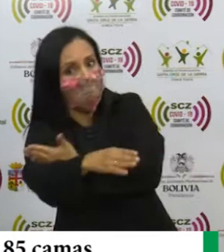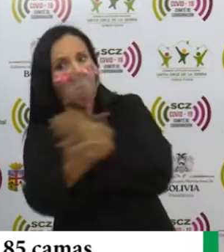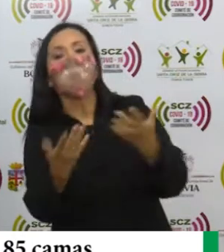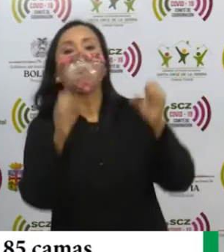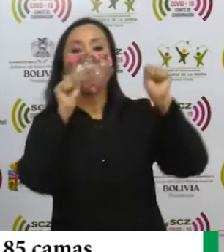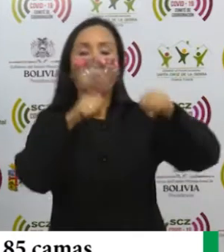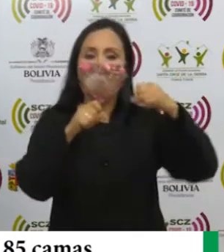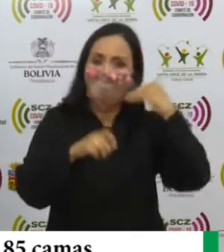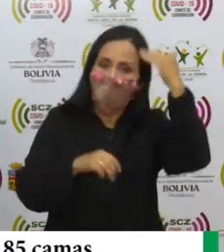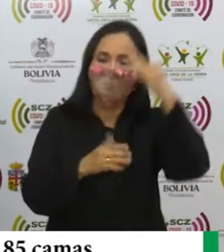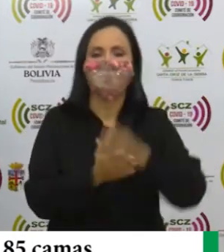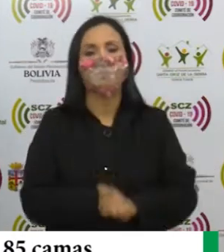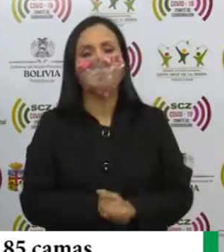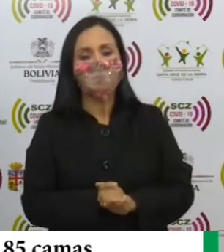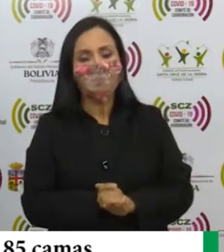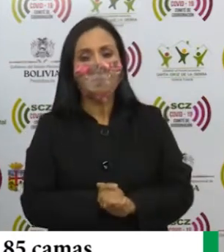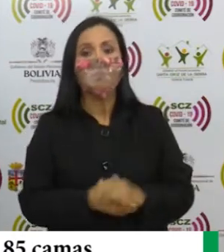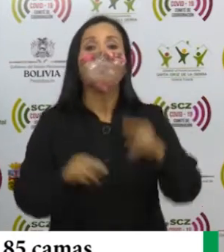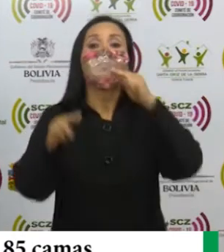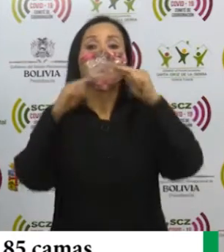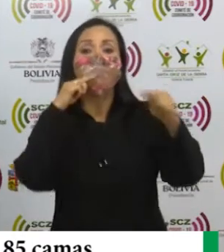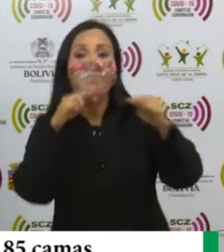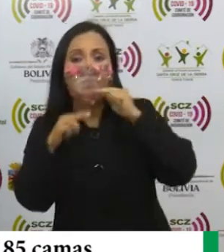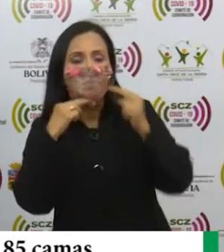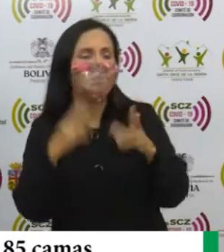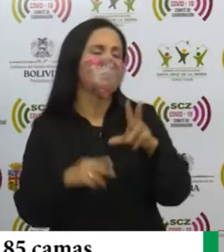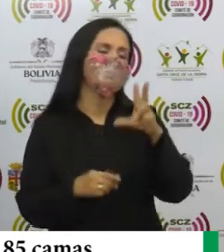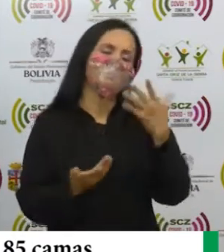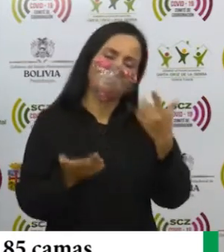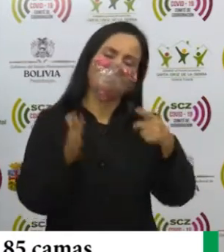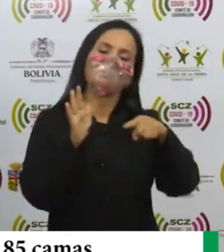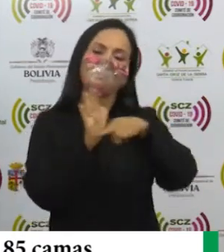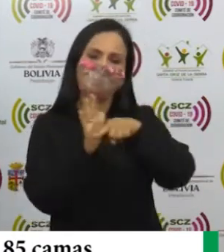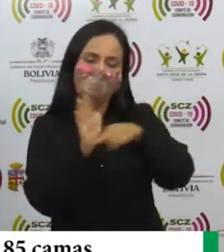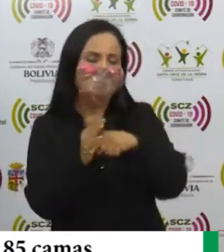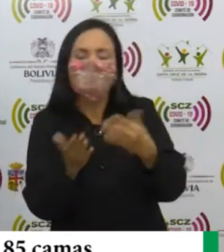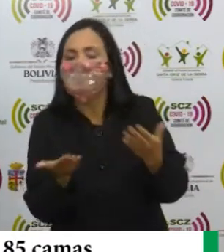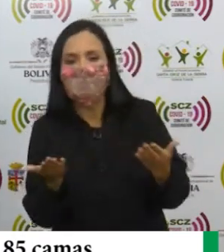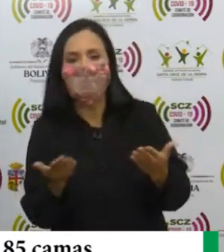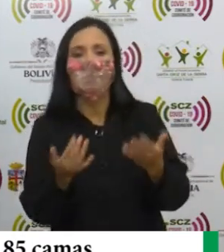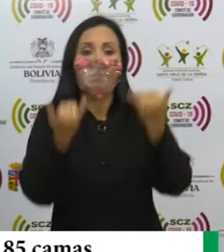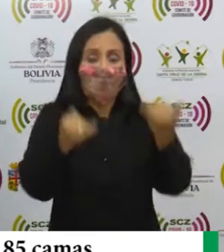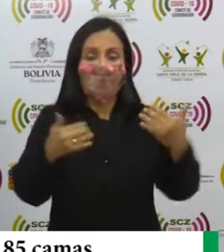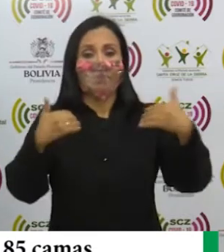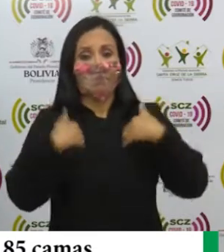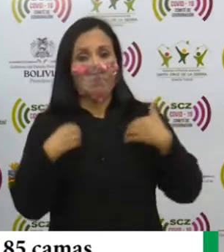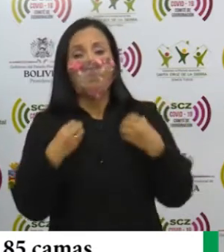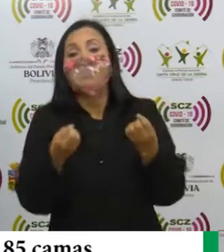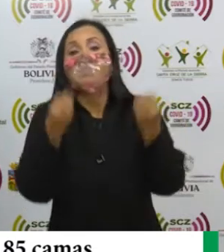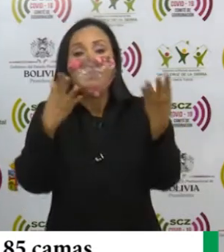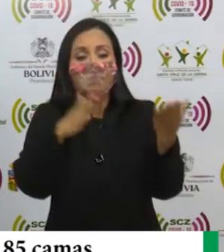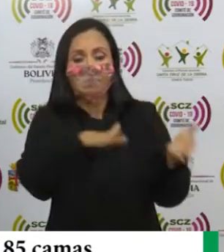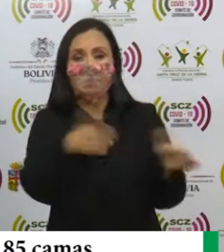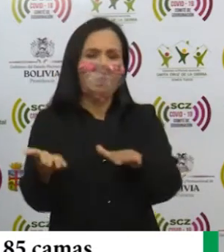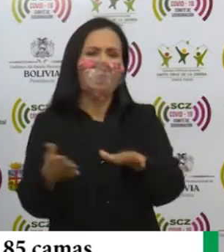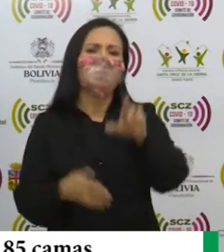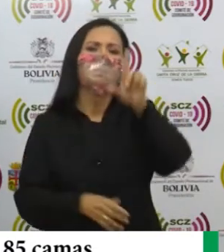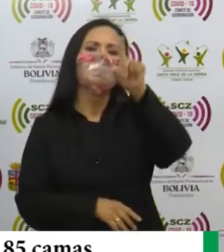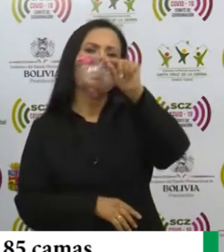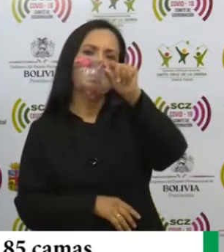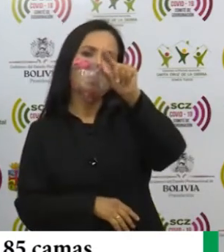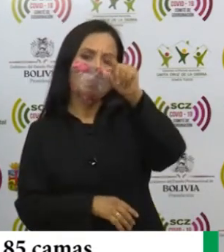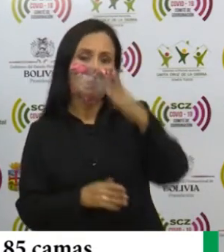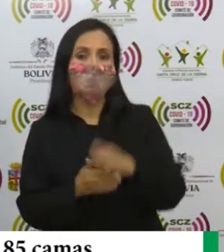capacidad. La noticia que no es buena es que tenemos un registro de hoy día de 20